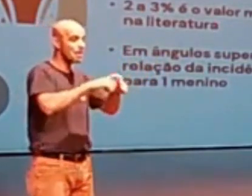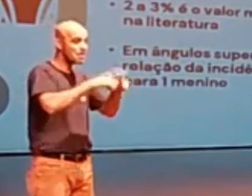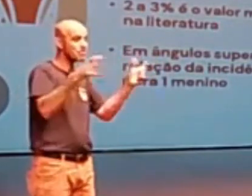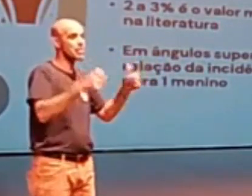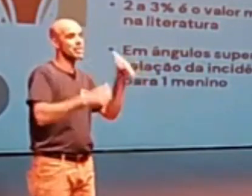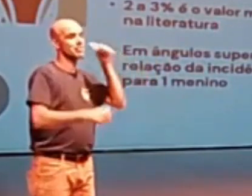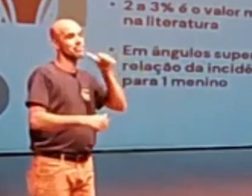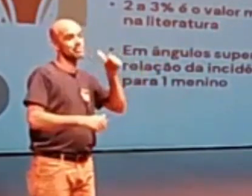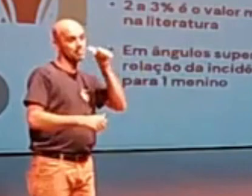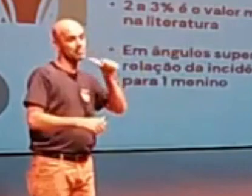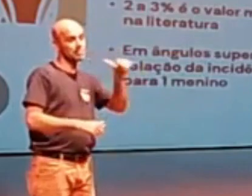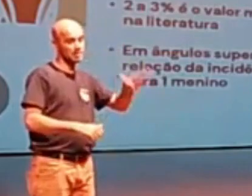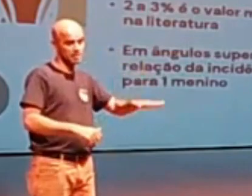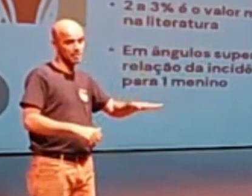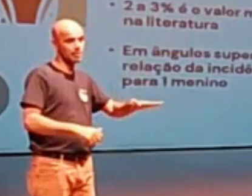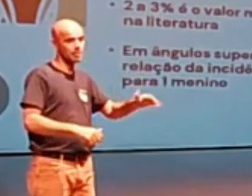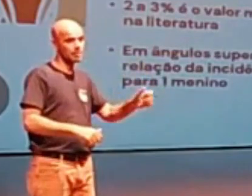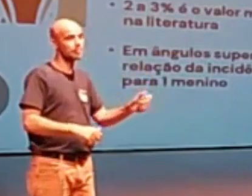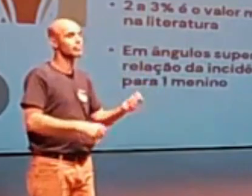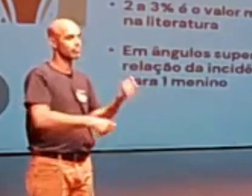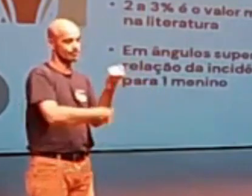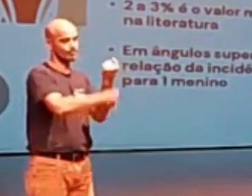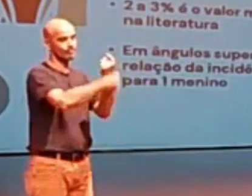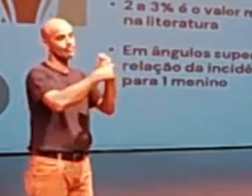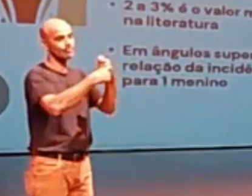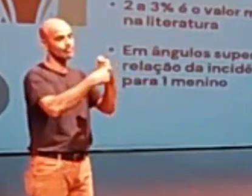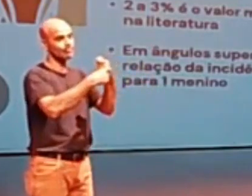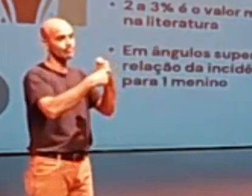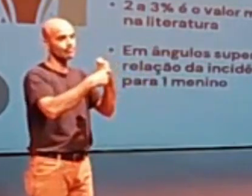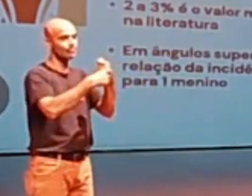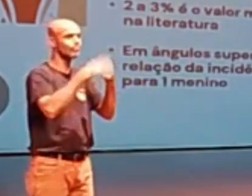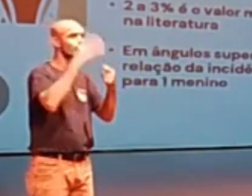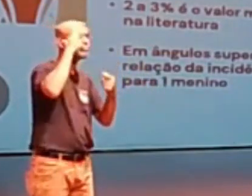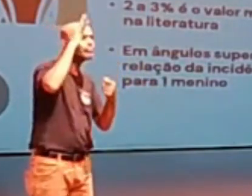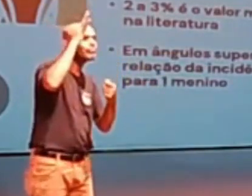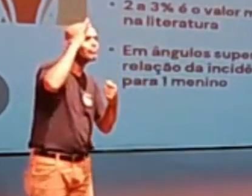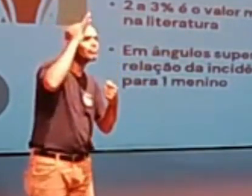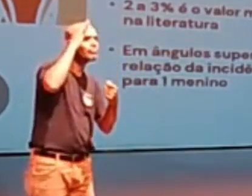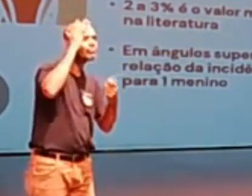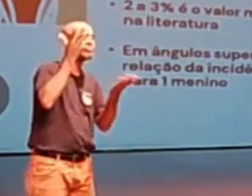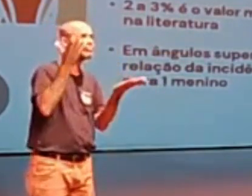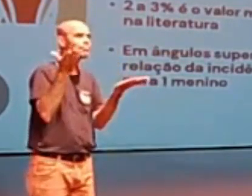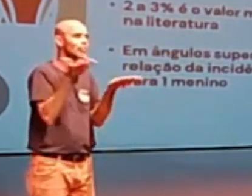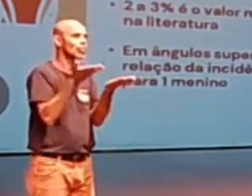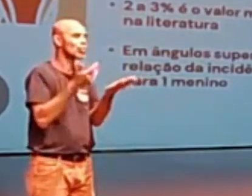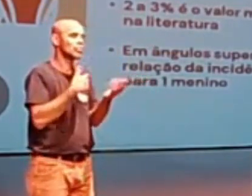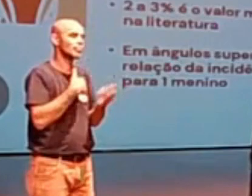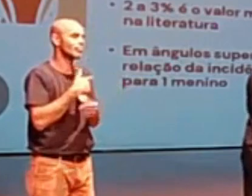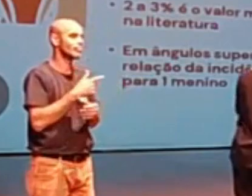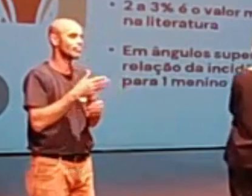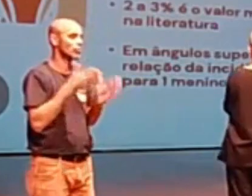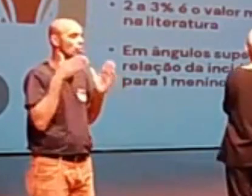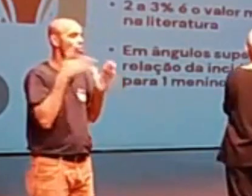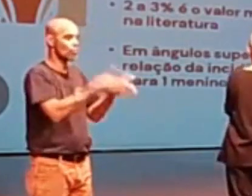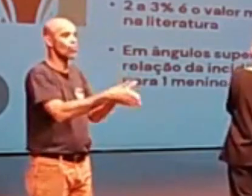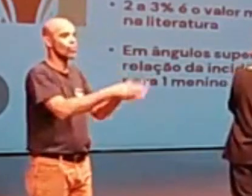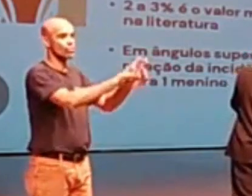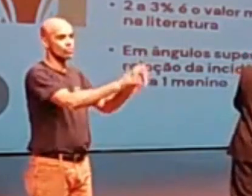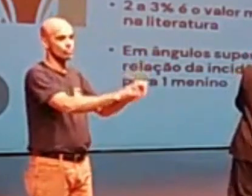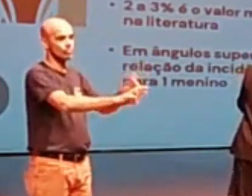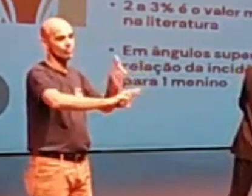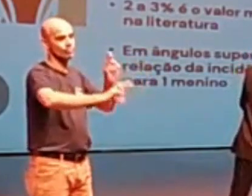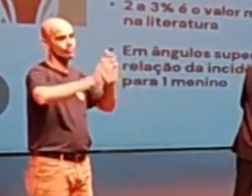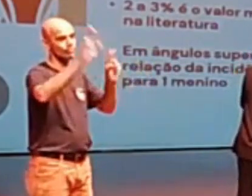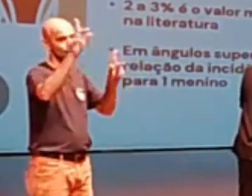do que meninos, ok? Há teorias para isso, coisas, mas hoje eu tenho que entrar mais em outros